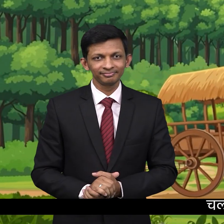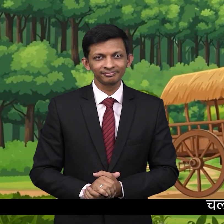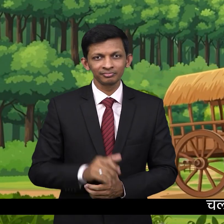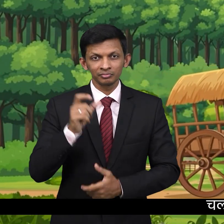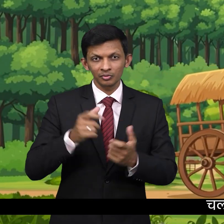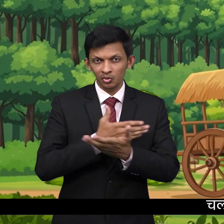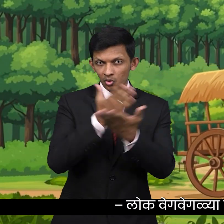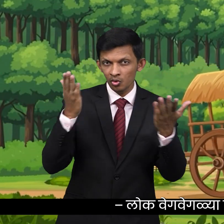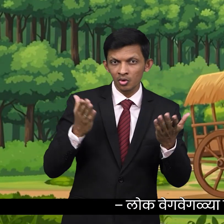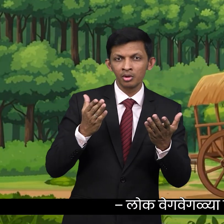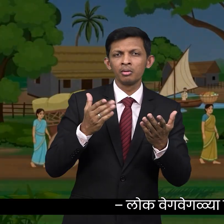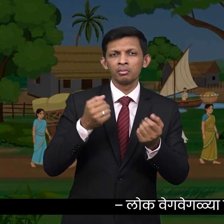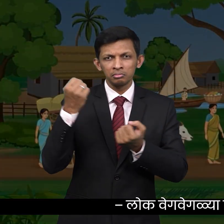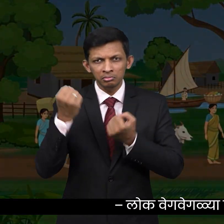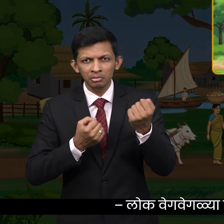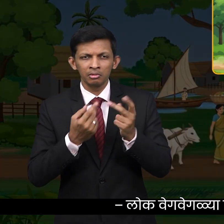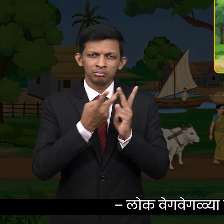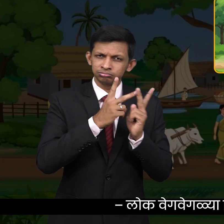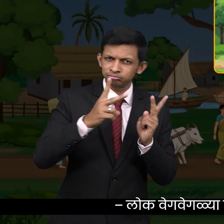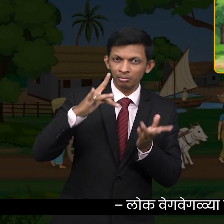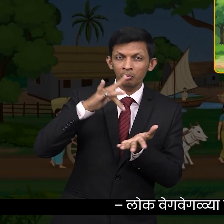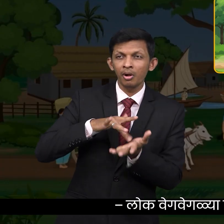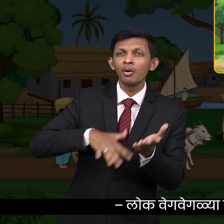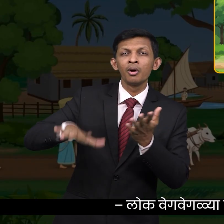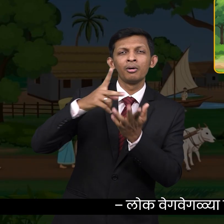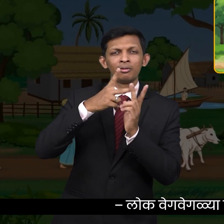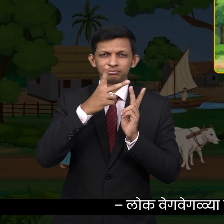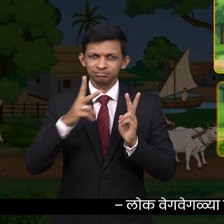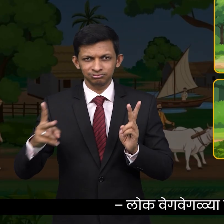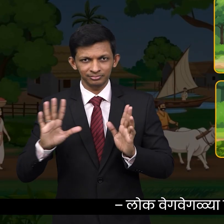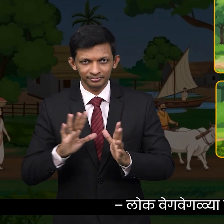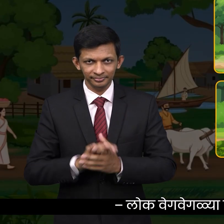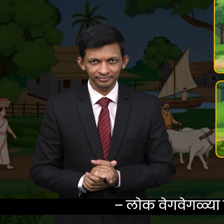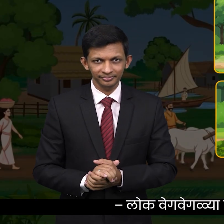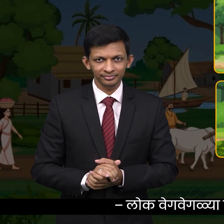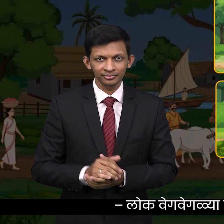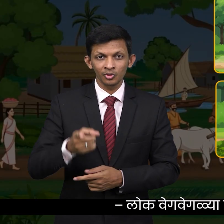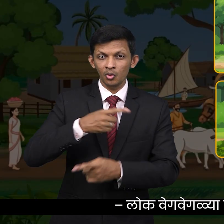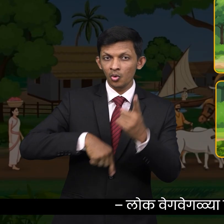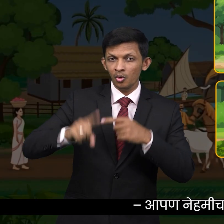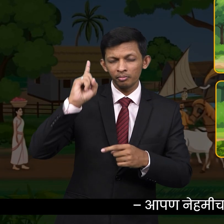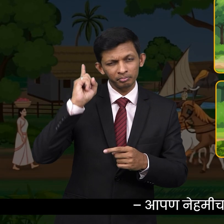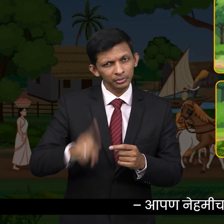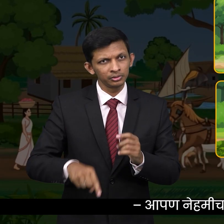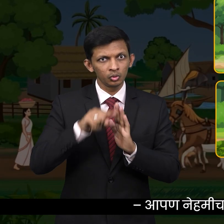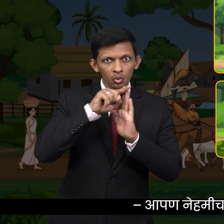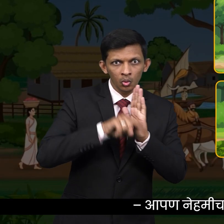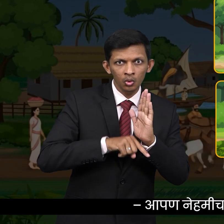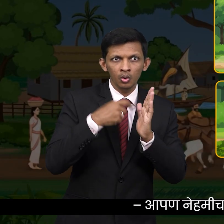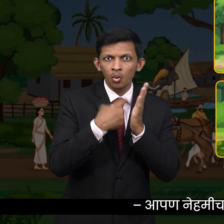करूया. लोक वेगवेगळ्या ठिकाणी वेगवेगळी वाहने वापरतात.